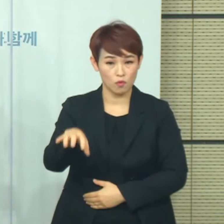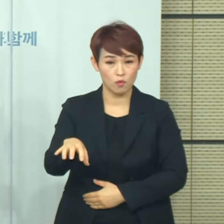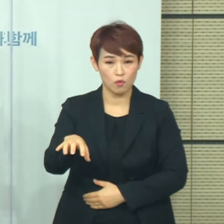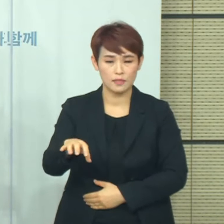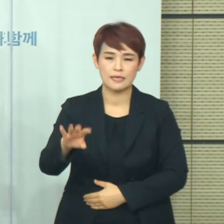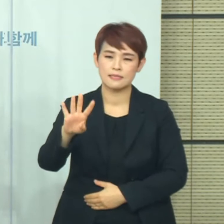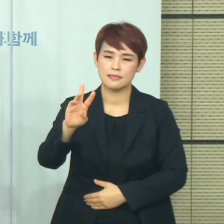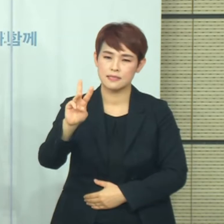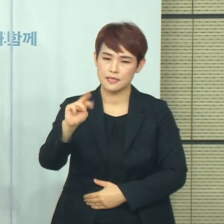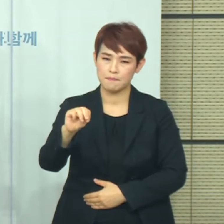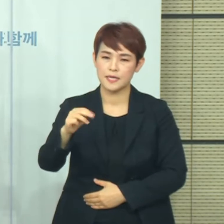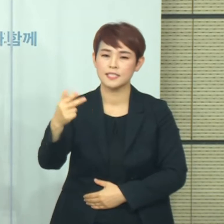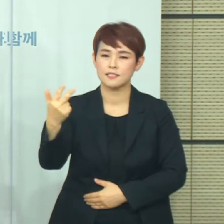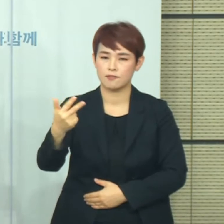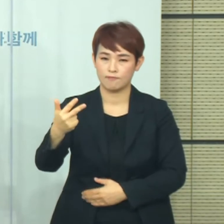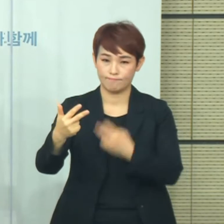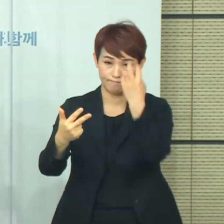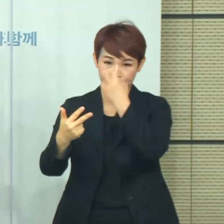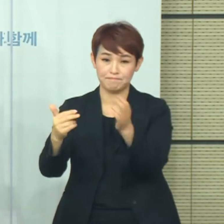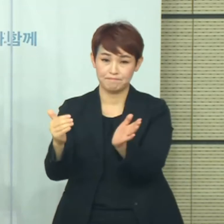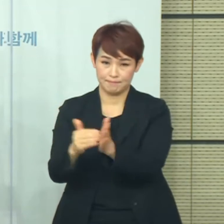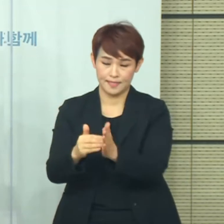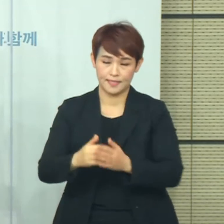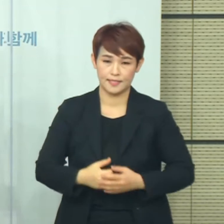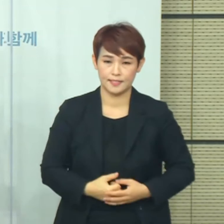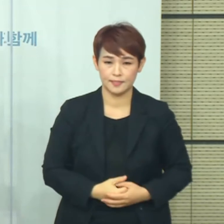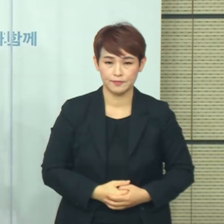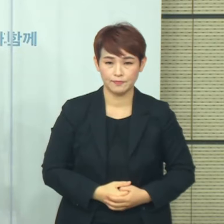임시선별검사소에서는 약 3만 7천여 명을 검사하였습니다.